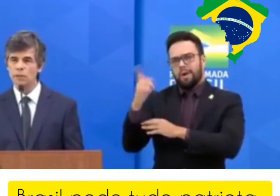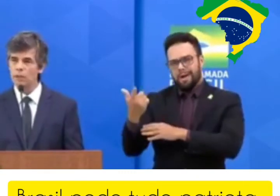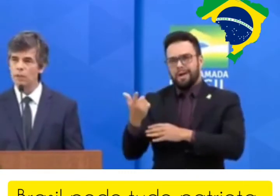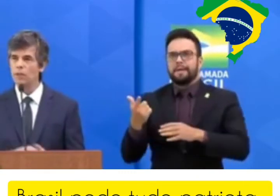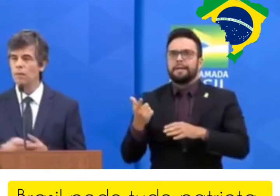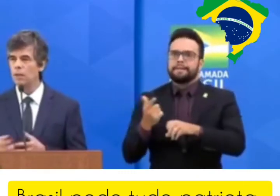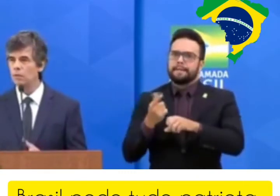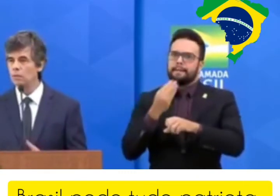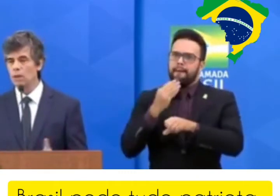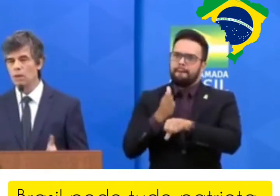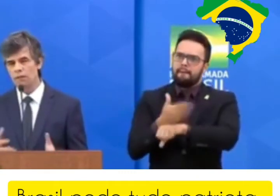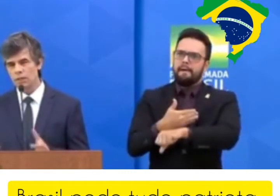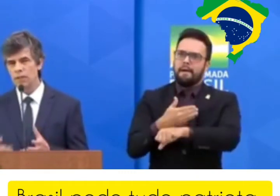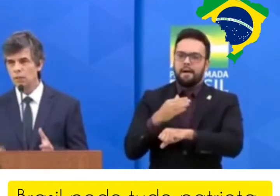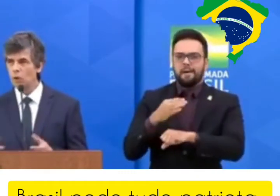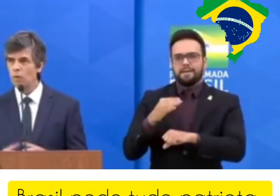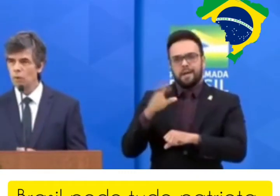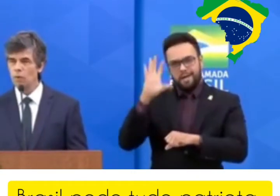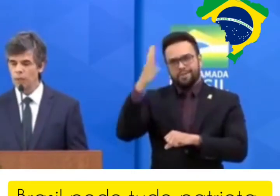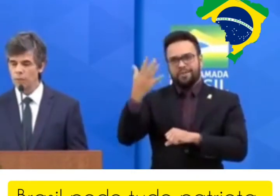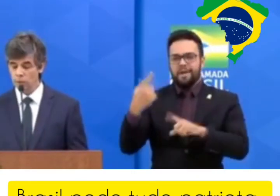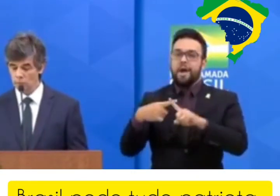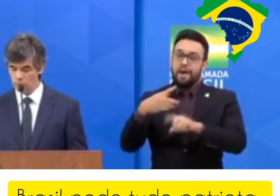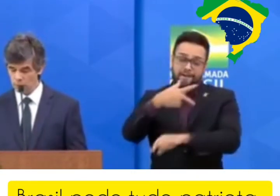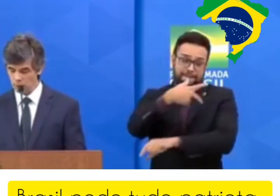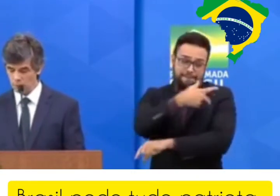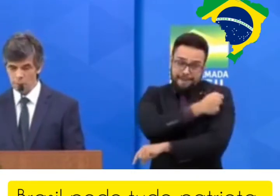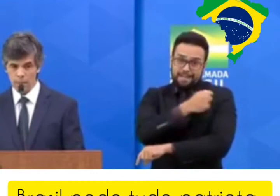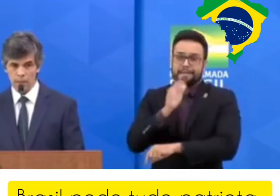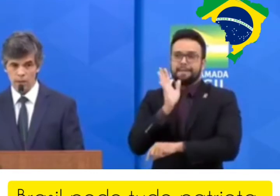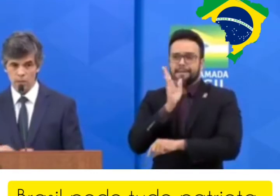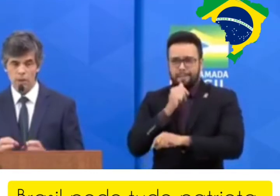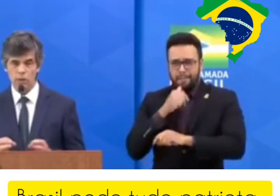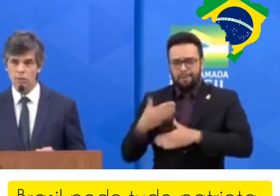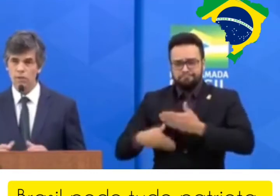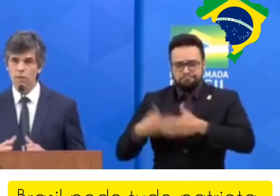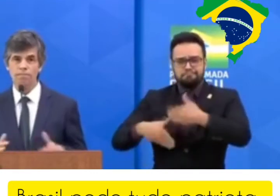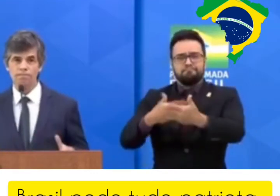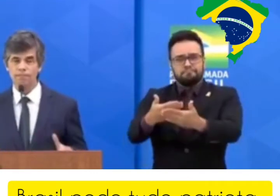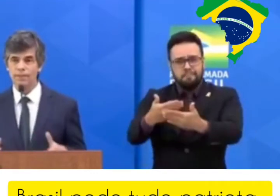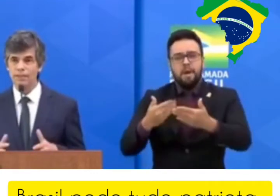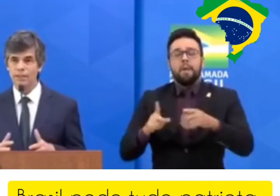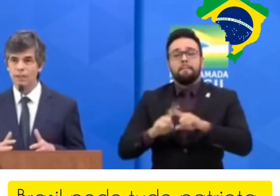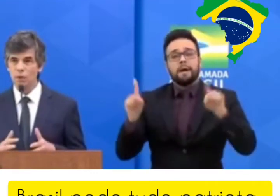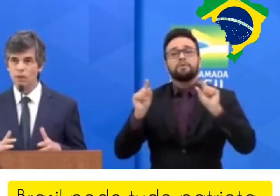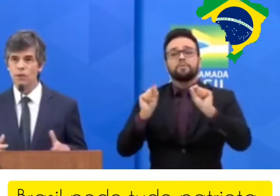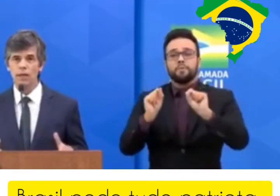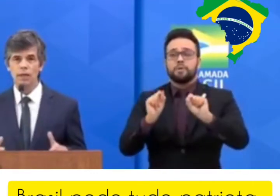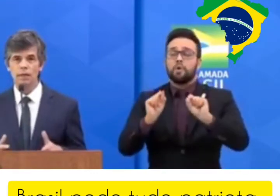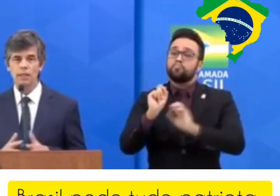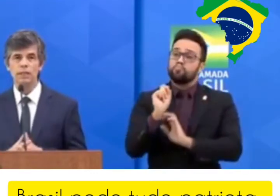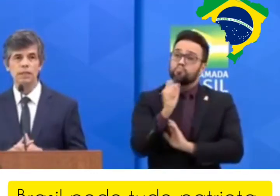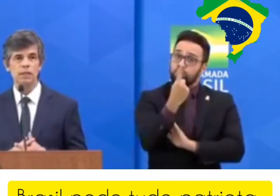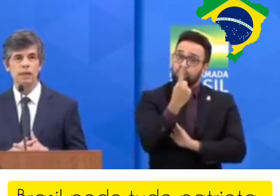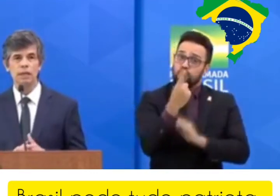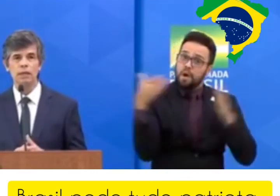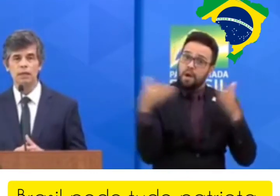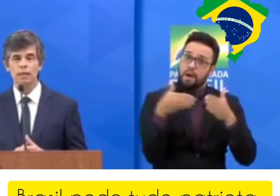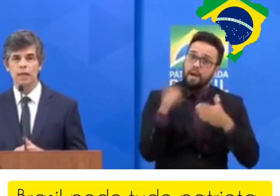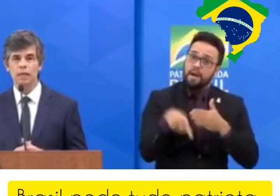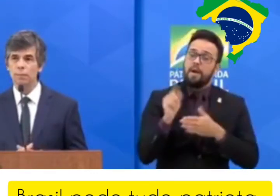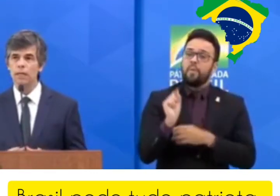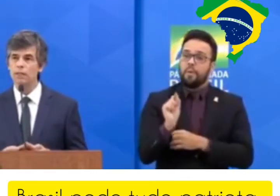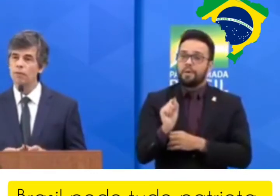mais rápido, se sair um medicamento, vacina demora um pouco mais, mas isso é uma opção. E uma das coisas que vai nortear a gente